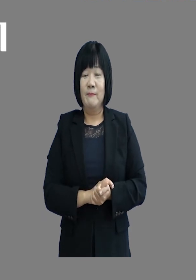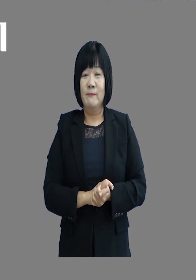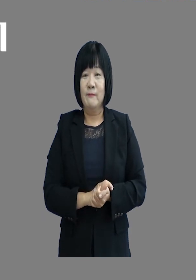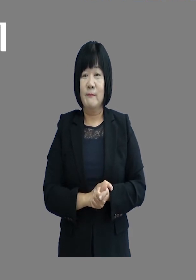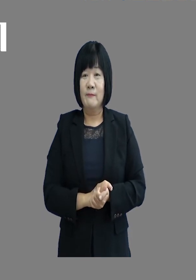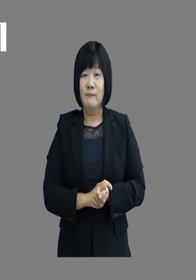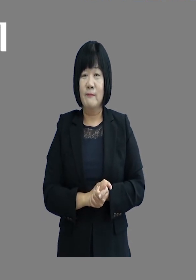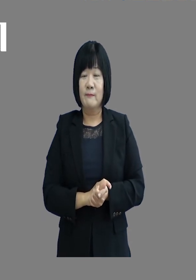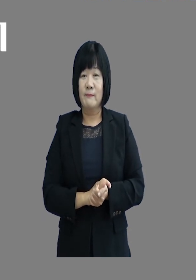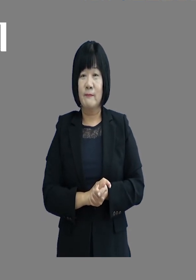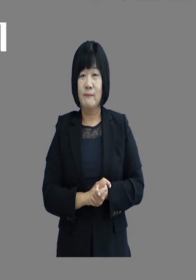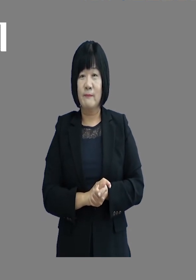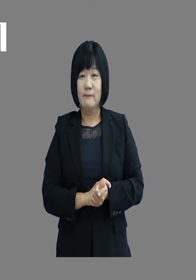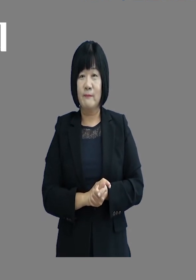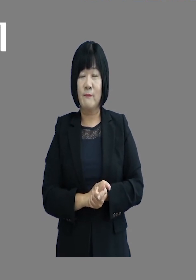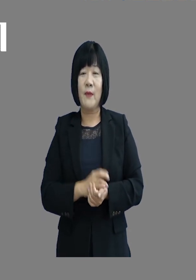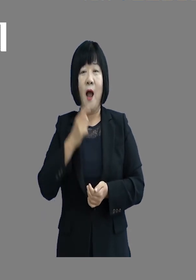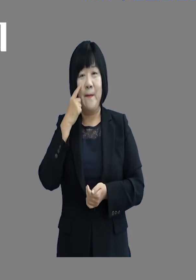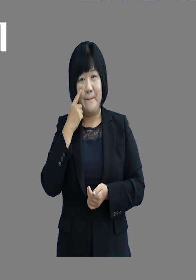엄마?